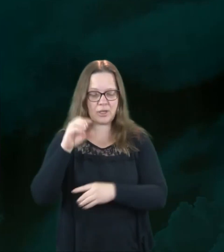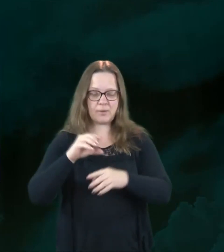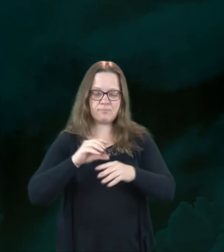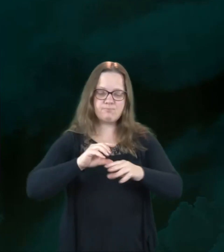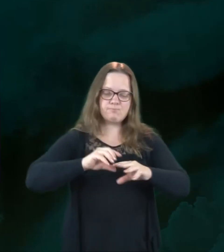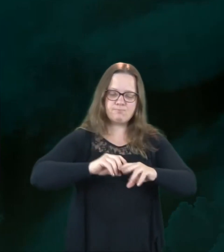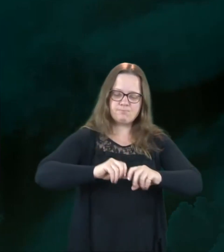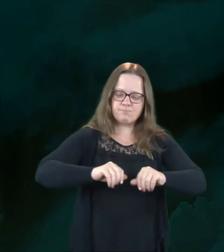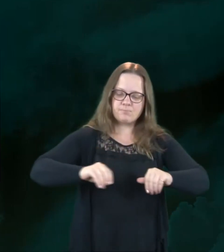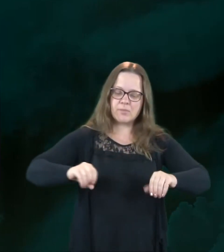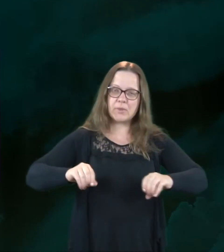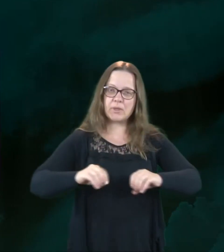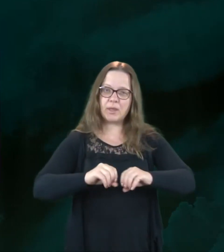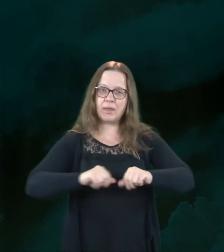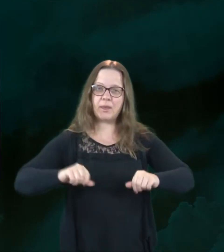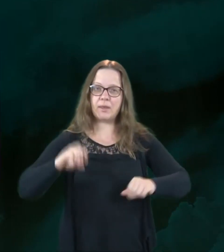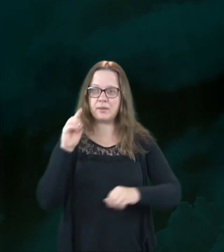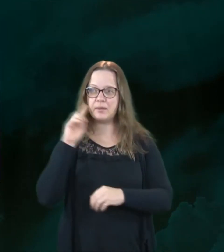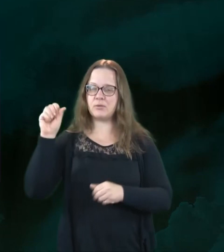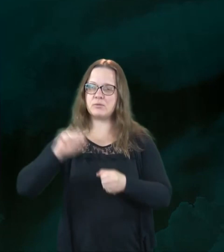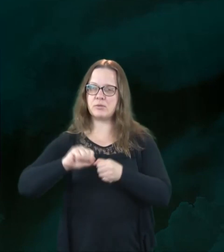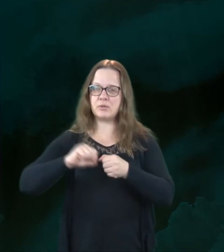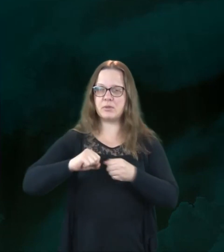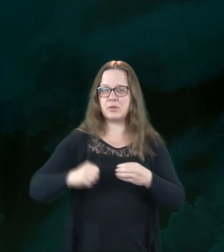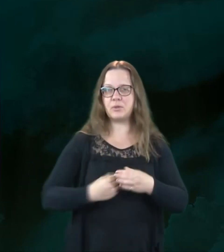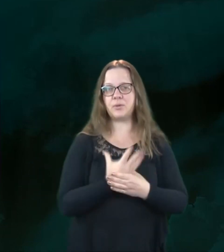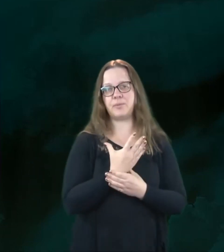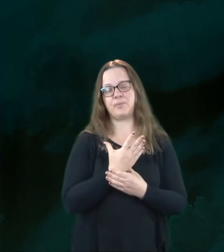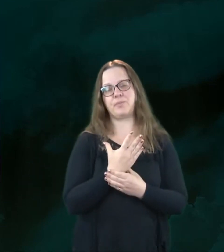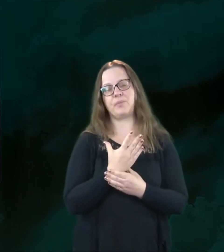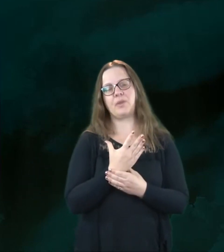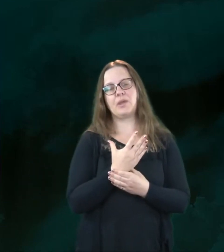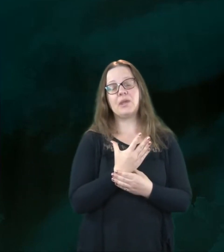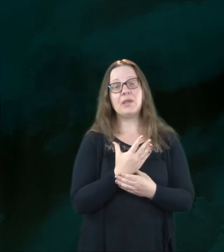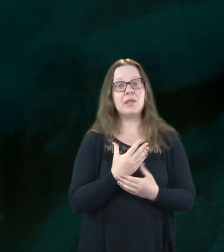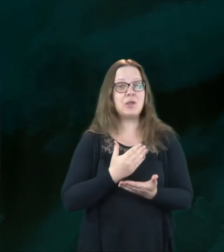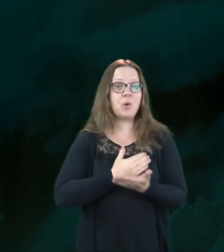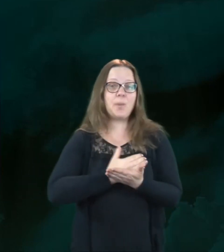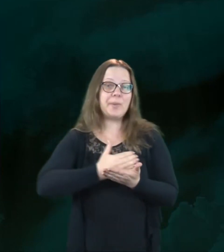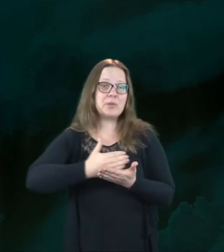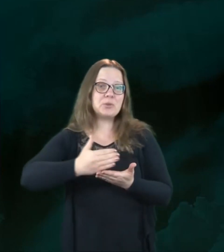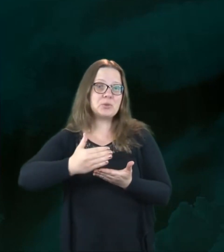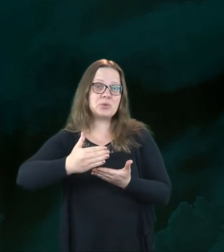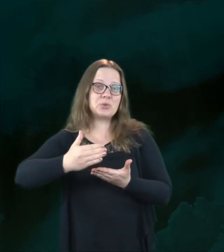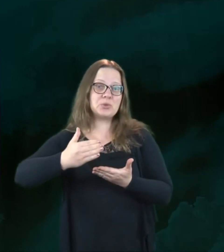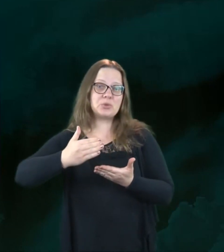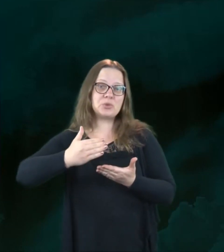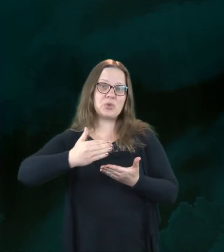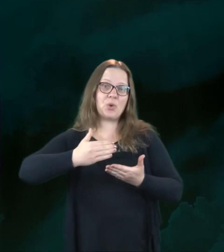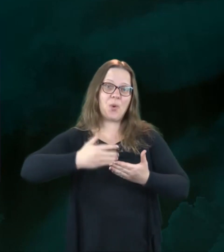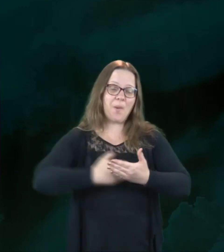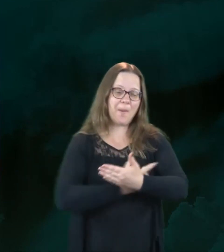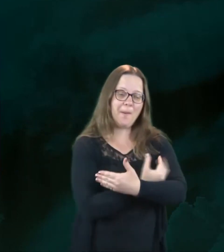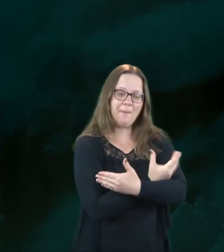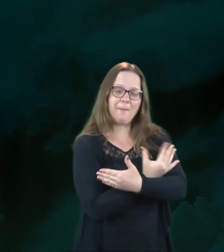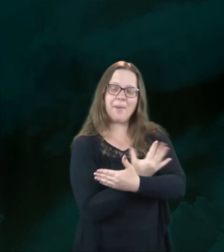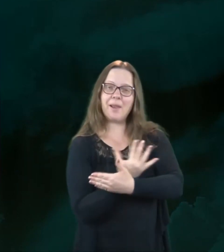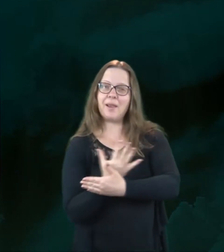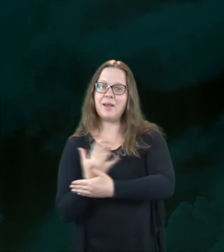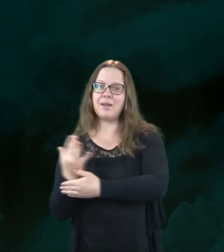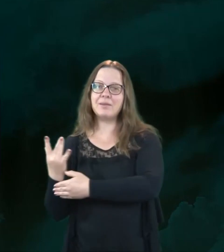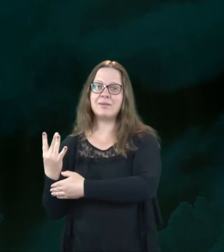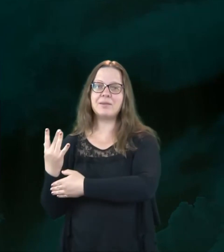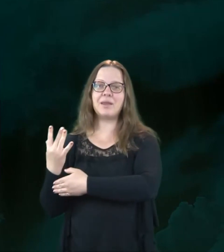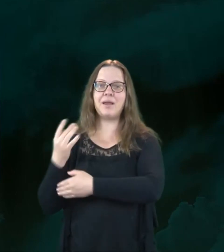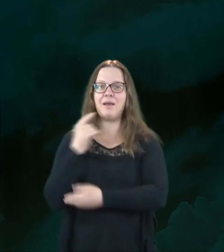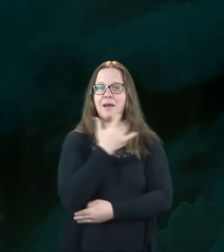muitas vidas, né, do reino vegetal. E assim, né, surgiu o terceiro dia, e no final do